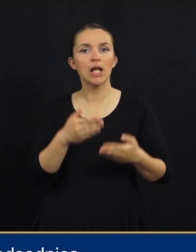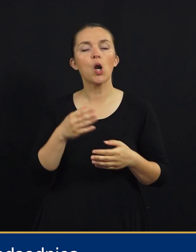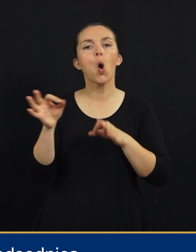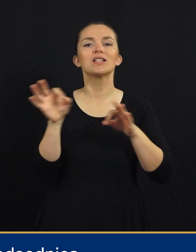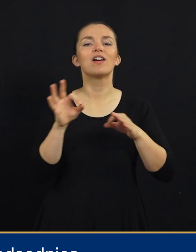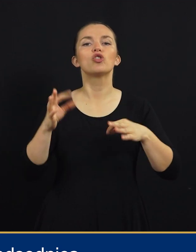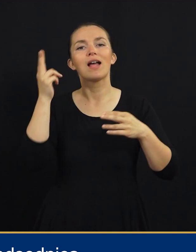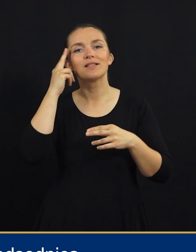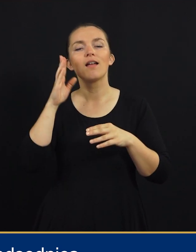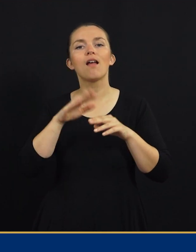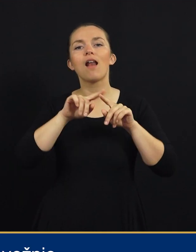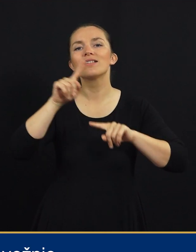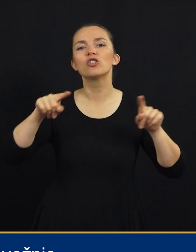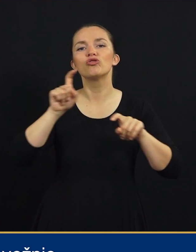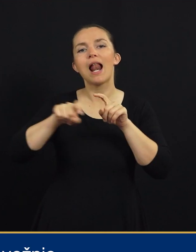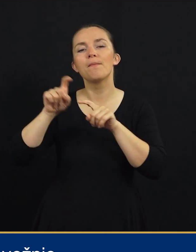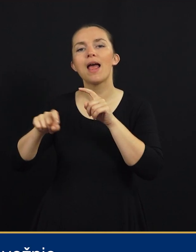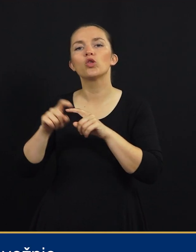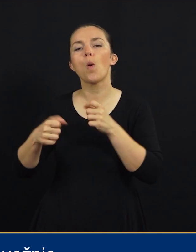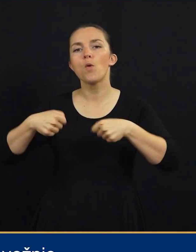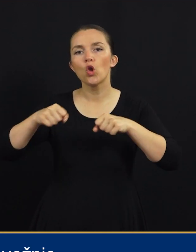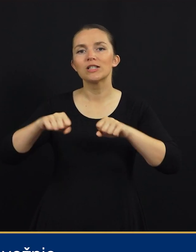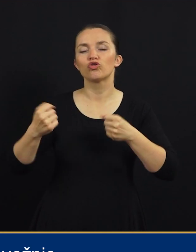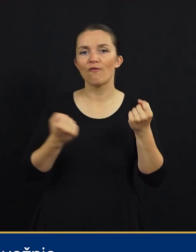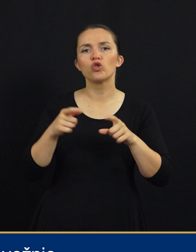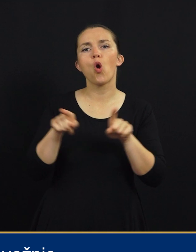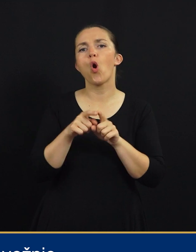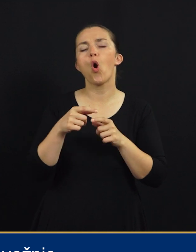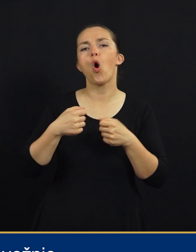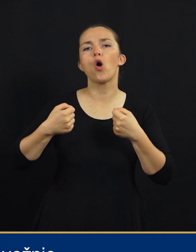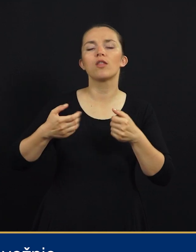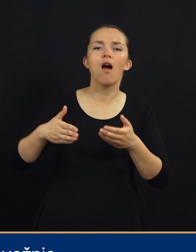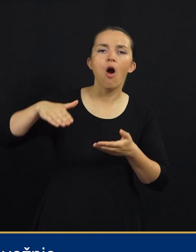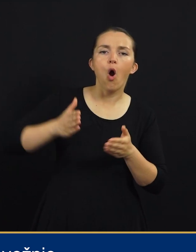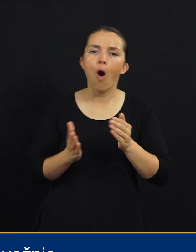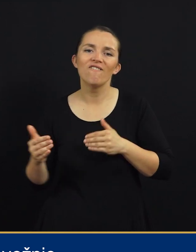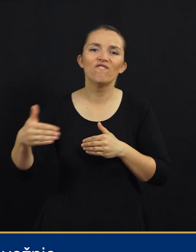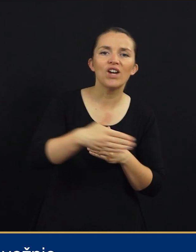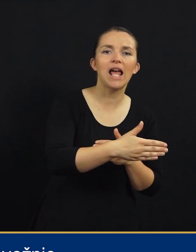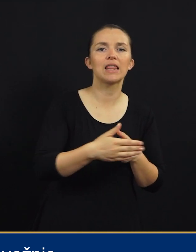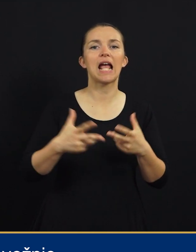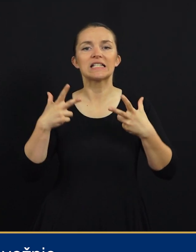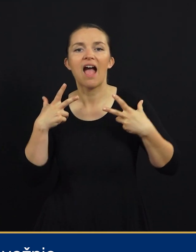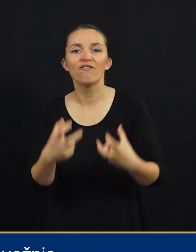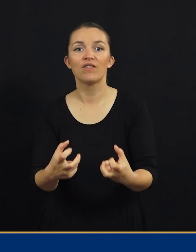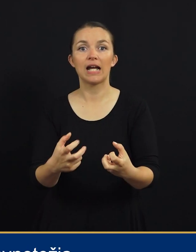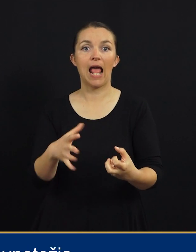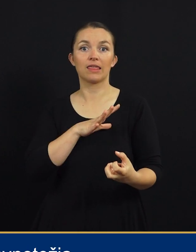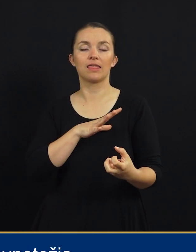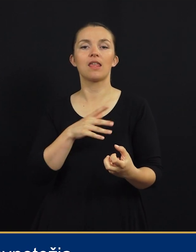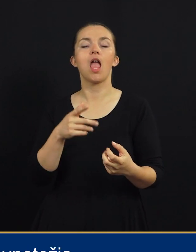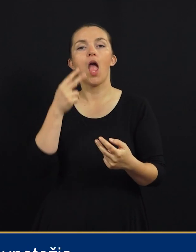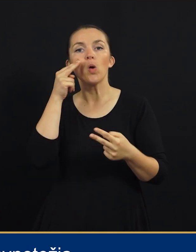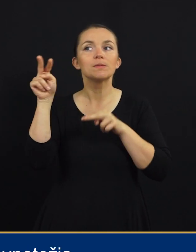Musar osvežila znanje različnih elementov motoristične vožnje, kot so vožnja v ovinke, zaviranje v sili,